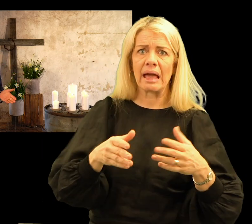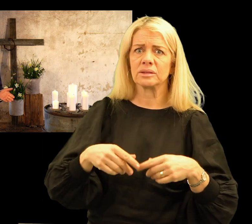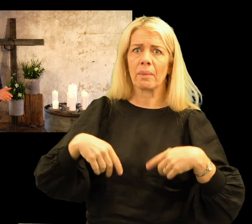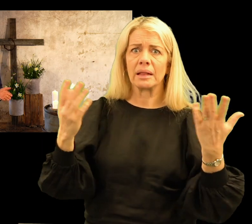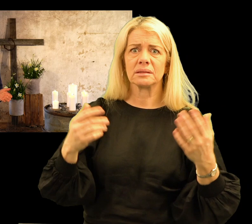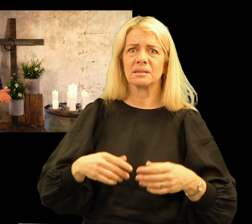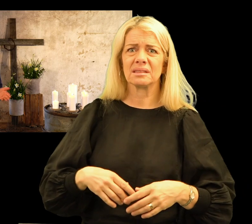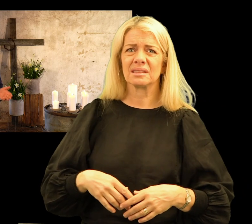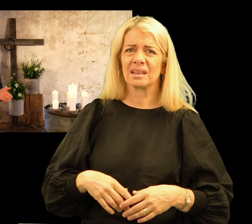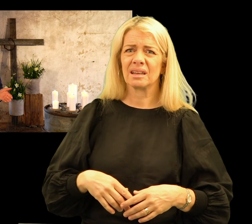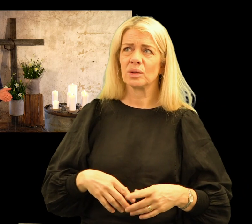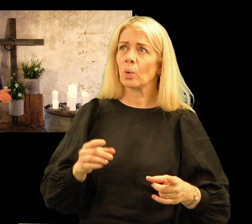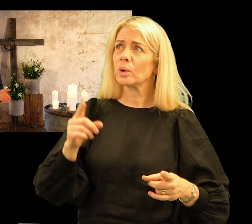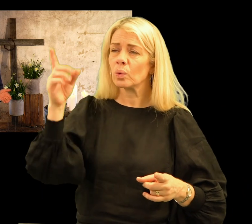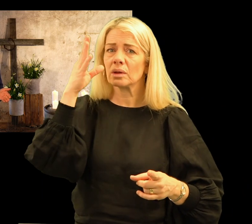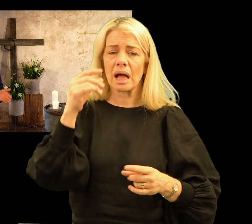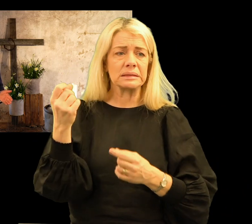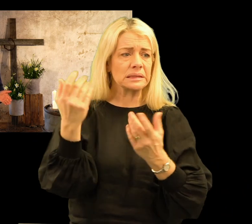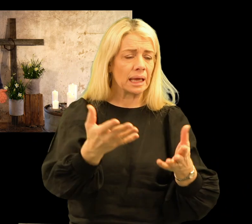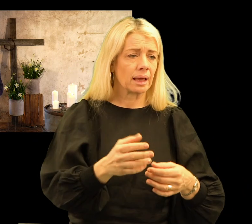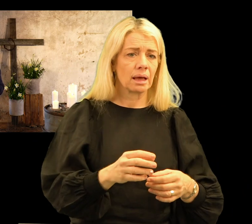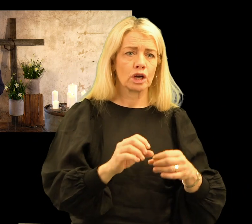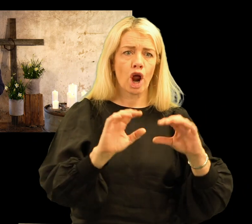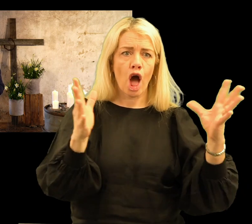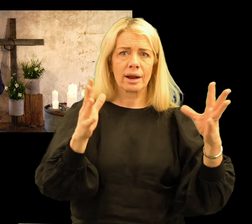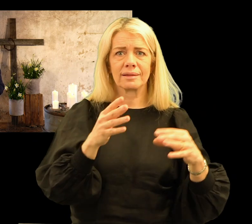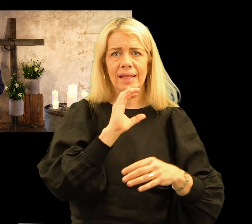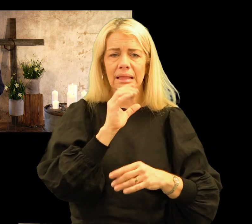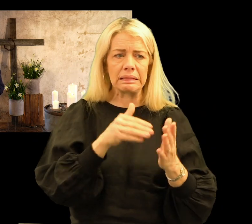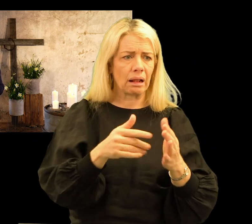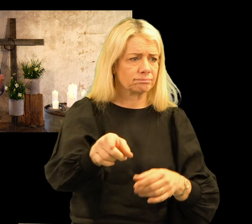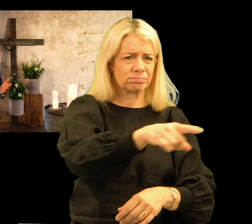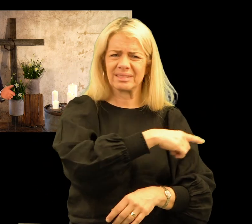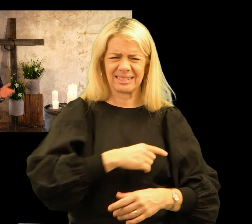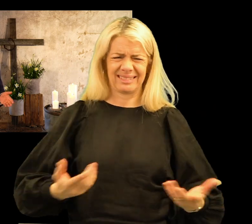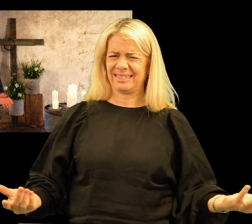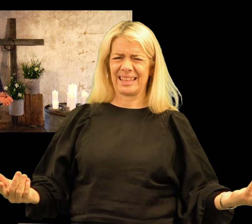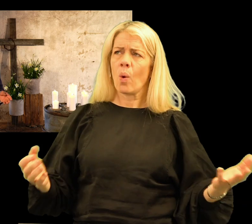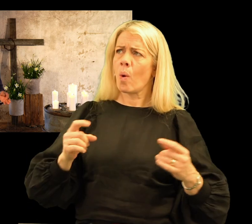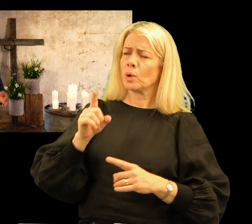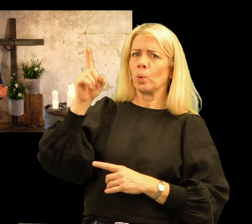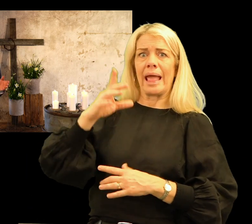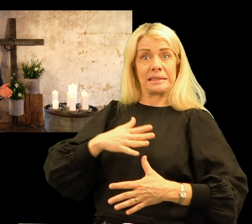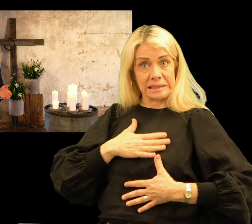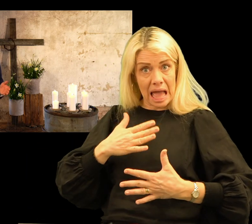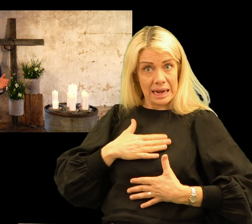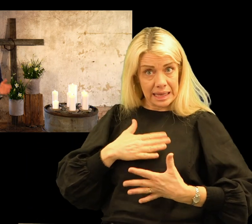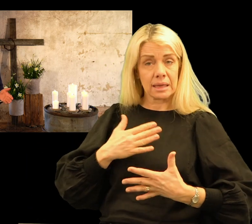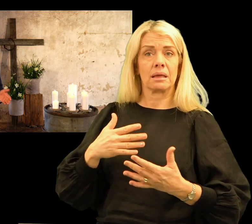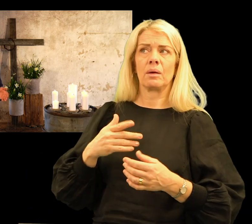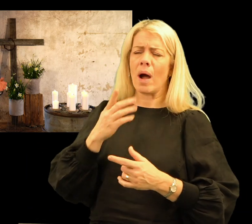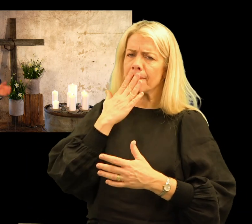som helst innehålla vatten ifrån Guds klara källflöde. Om Gud är kärlek, om Gud